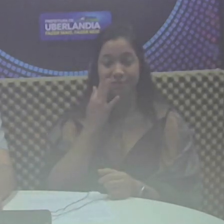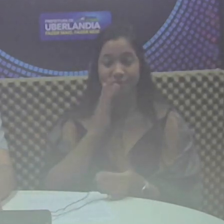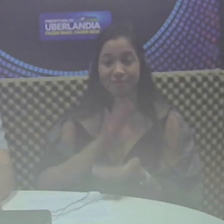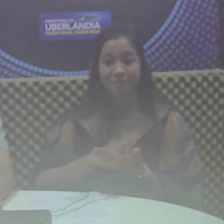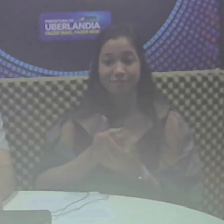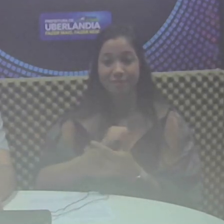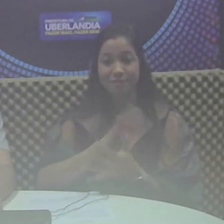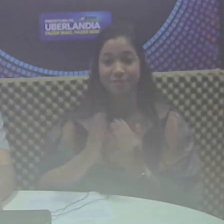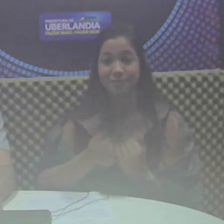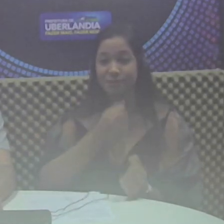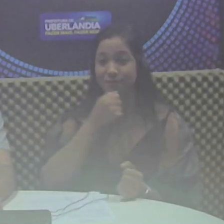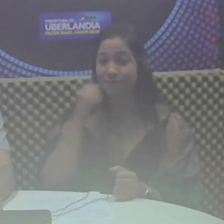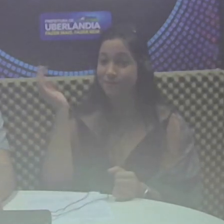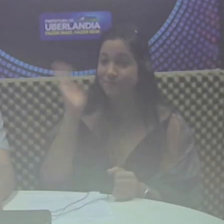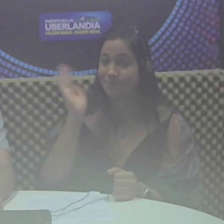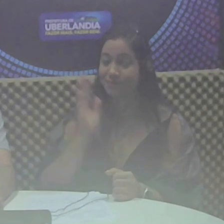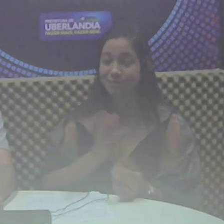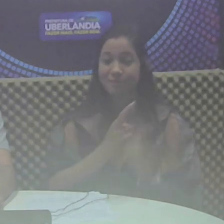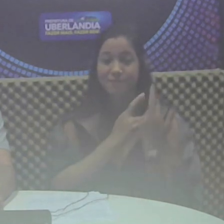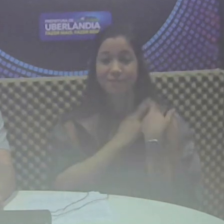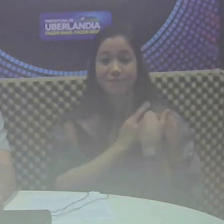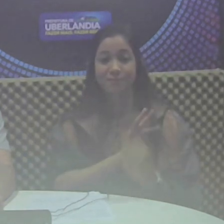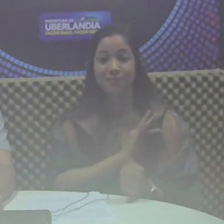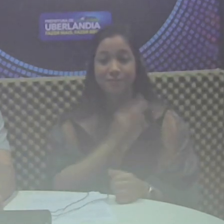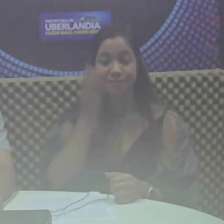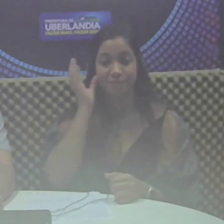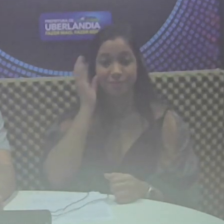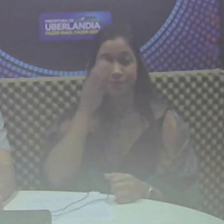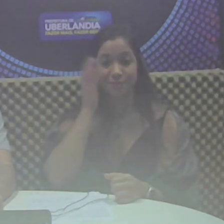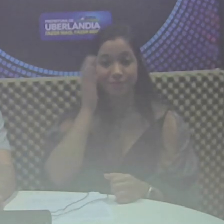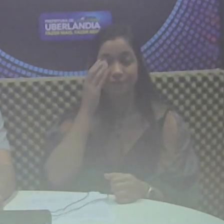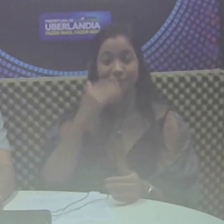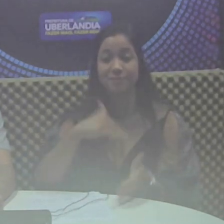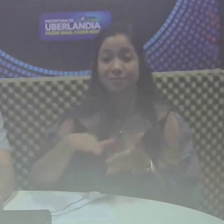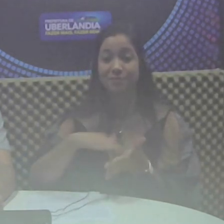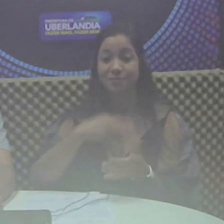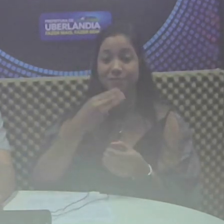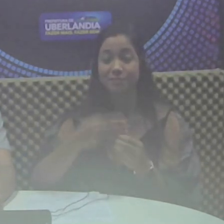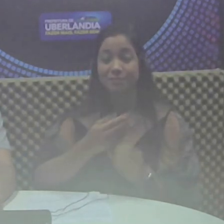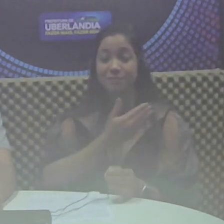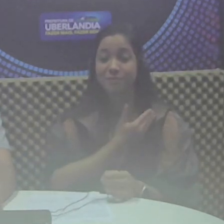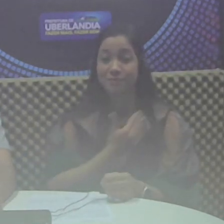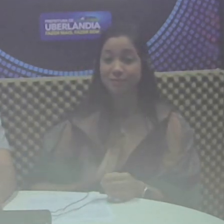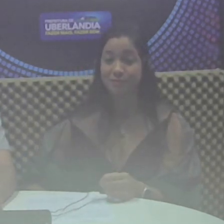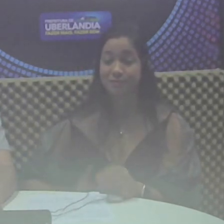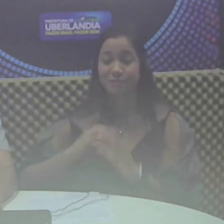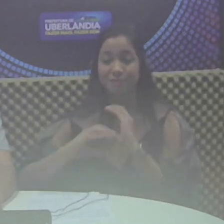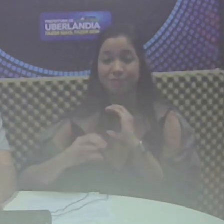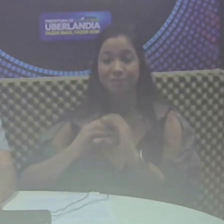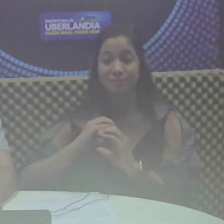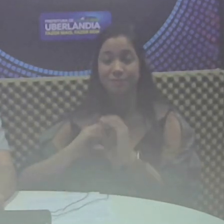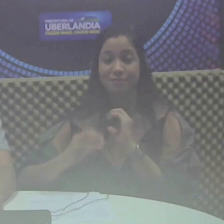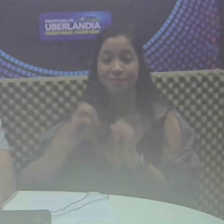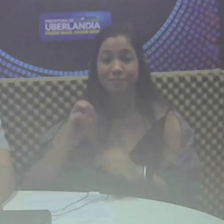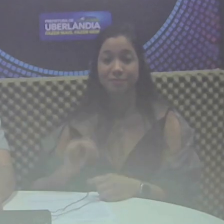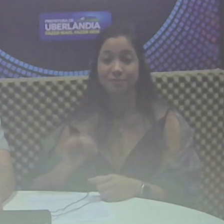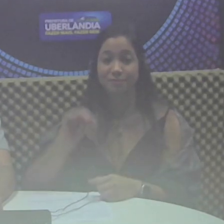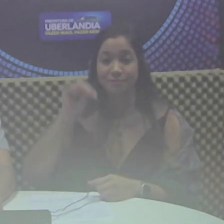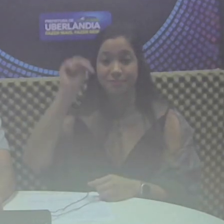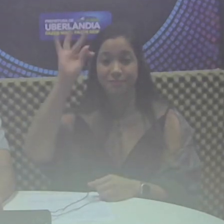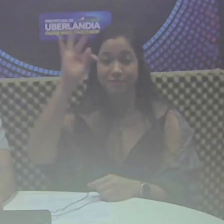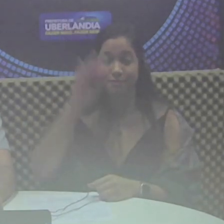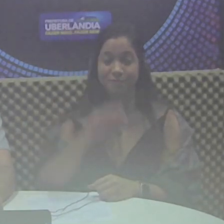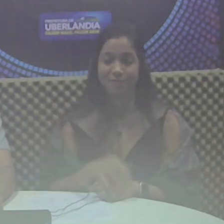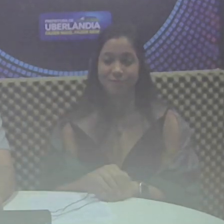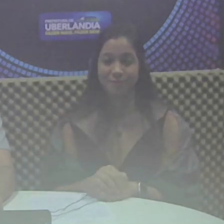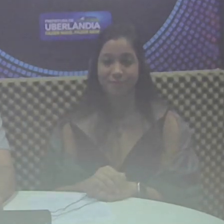Cássio. Tradução em Libras, Amanda Valentim. Responsável técnico, Cristiano Silva. Secretário Municipal de Governo e Comunicação,